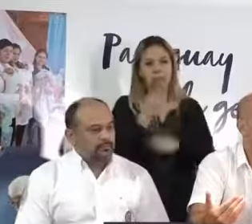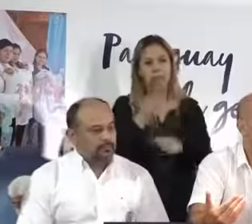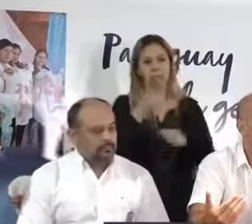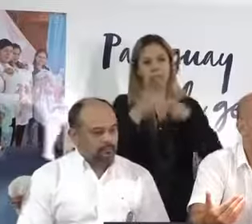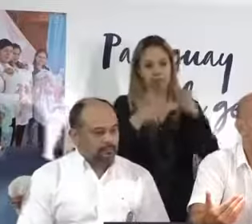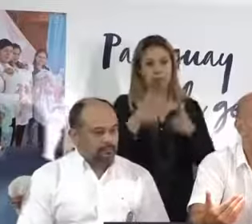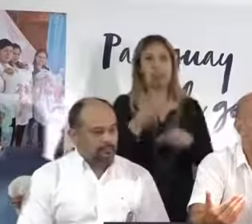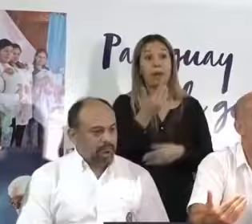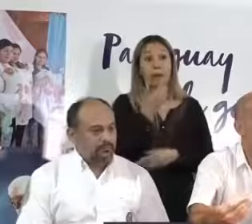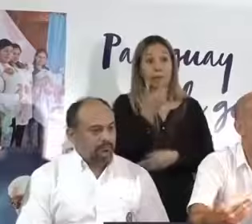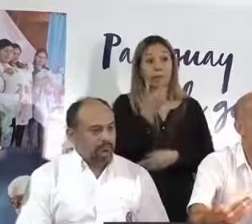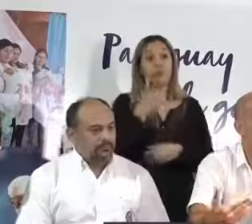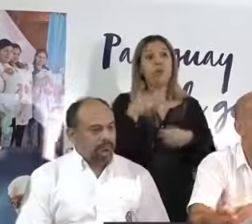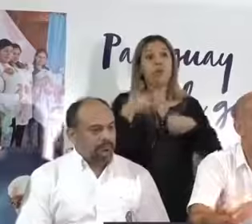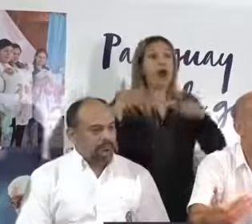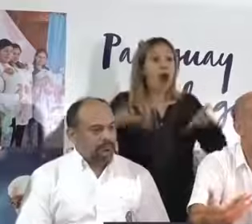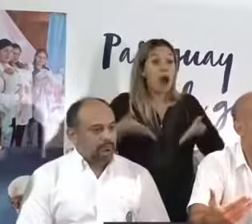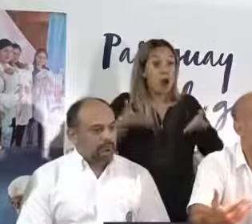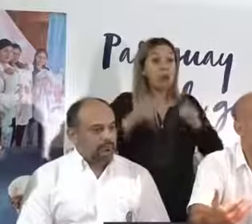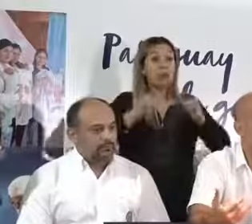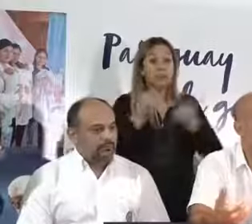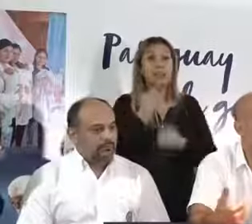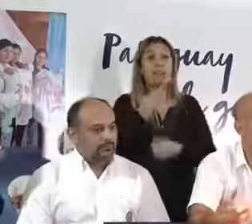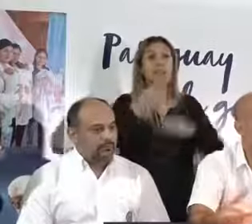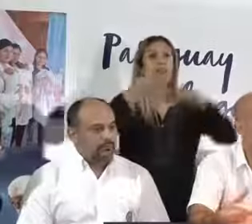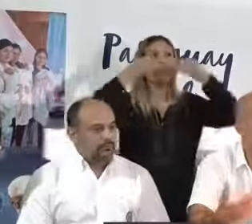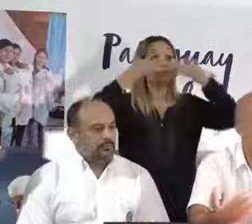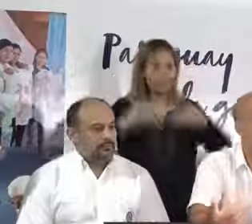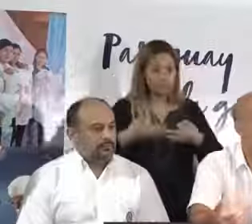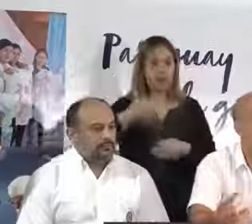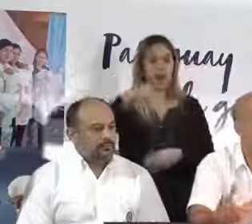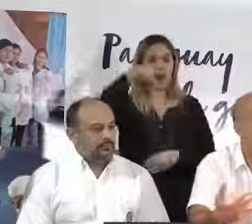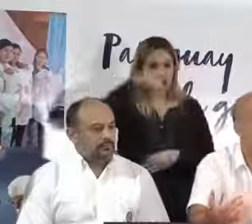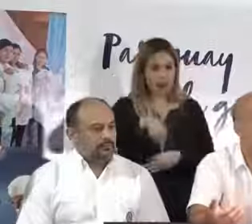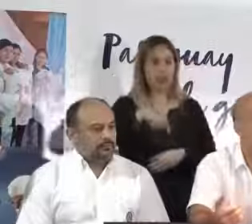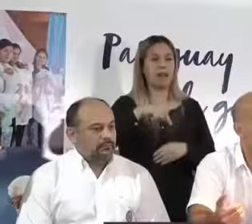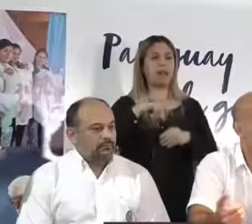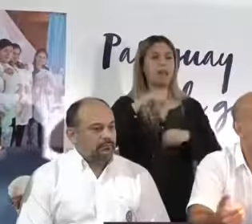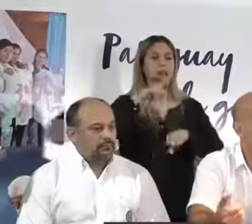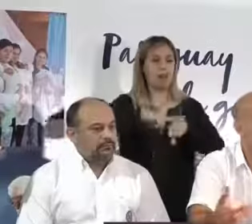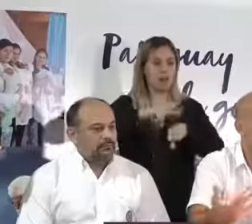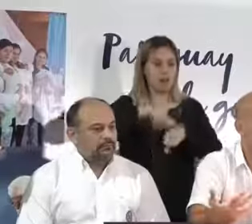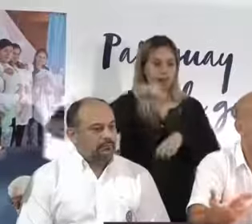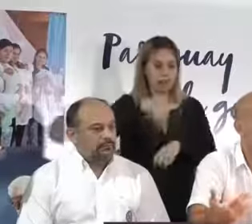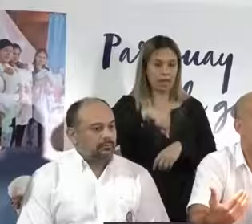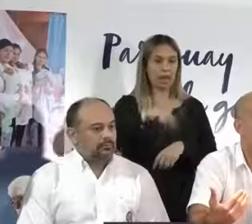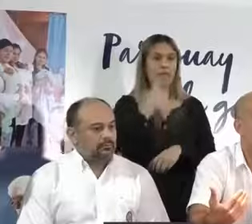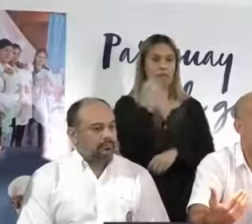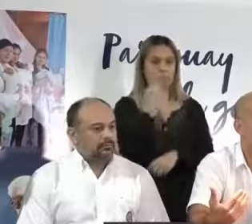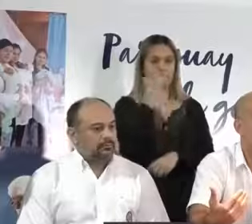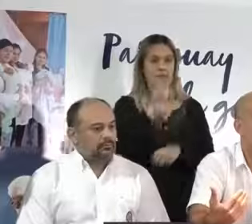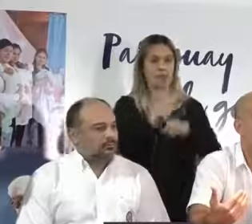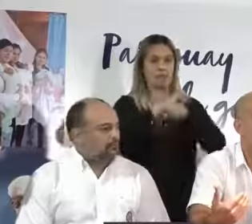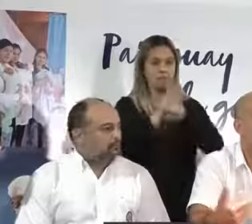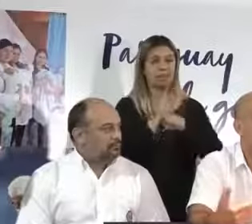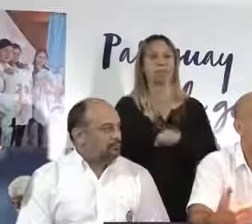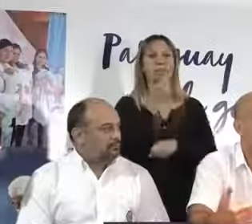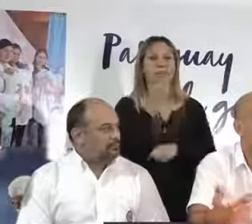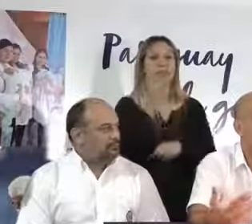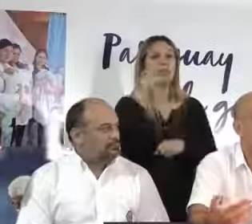aquí sí ya estamos hablando de ciudadanos del Mercosur que no tienen ninguna traba para poder circular libremente nuestro mercado. Entonces, lo que es importante